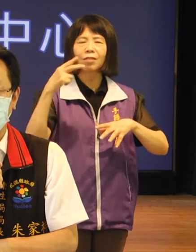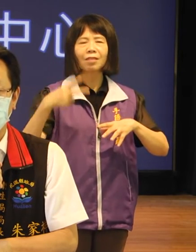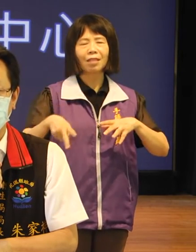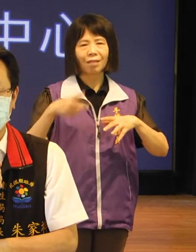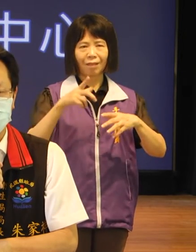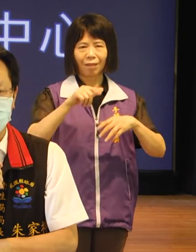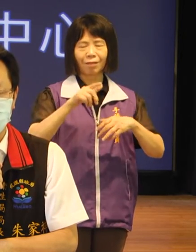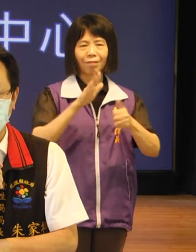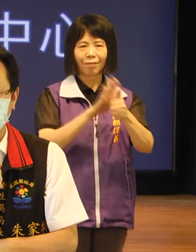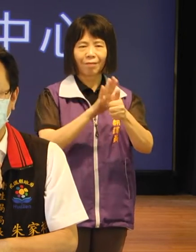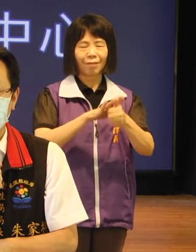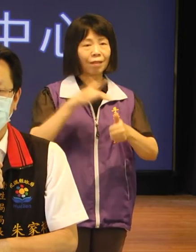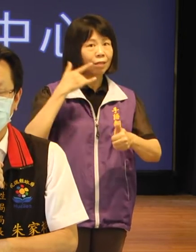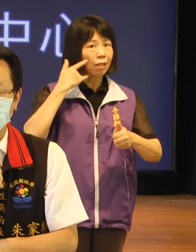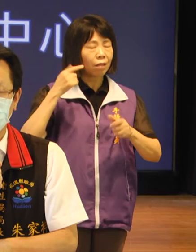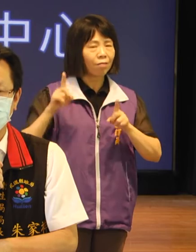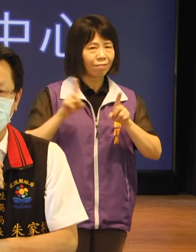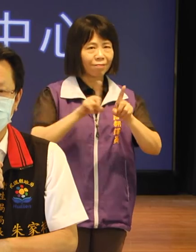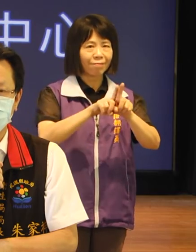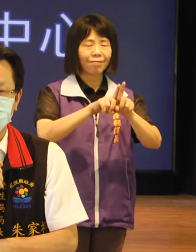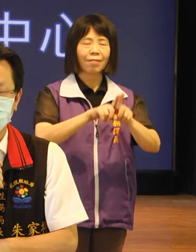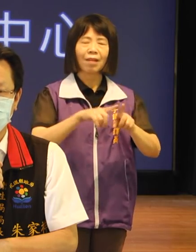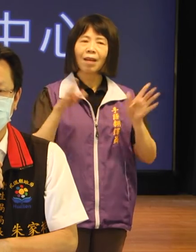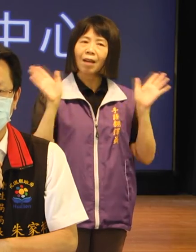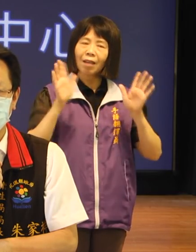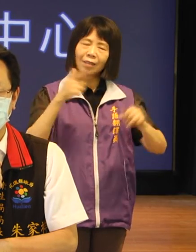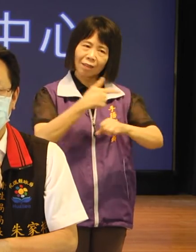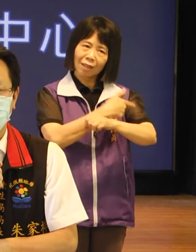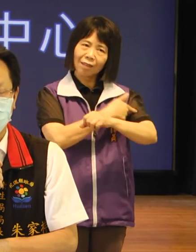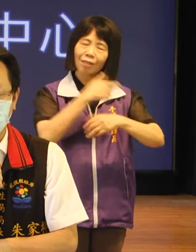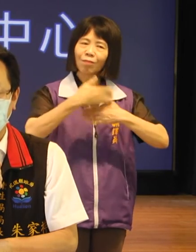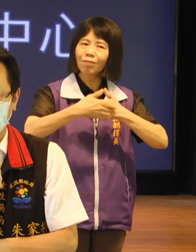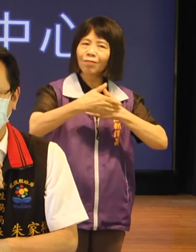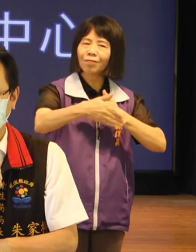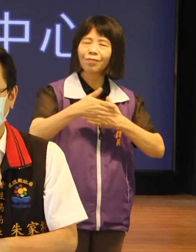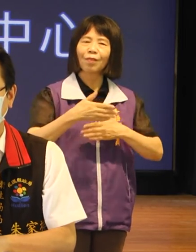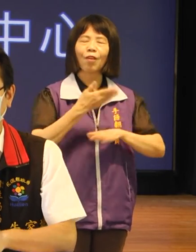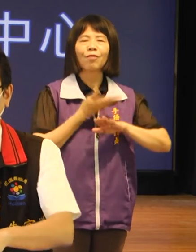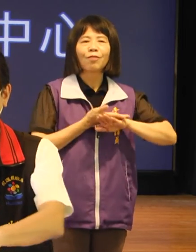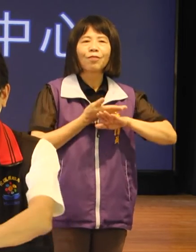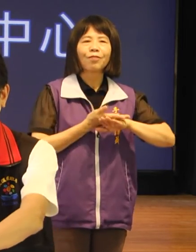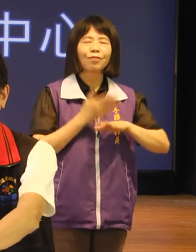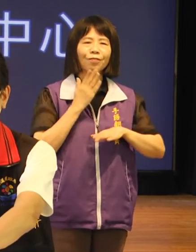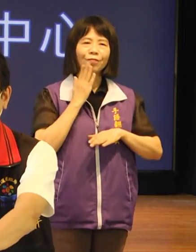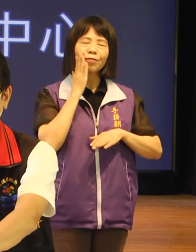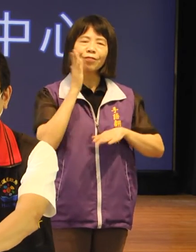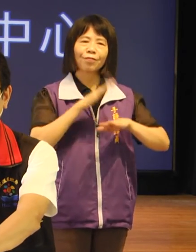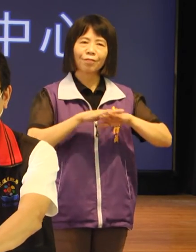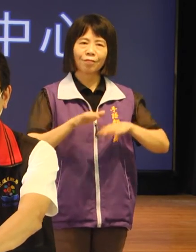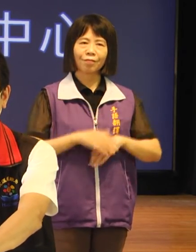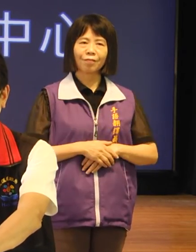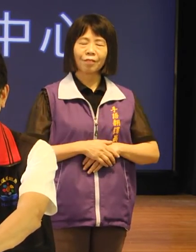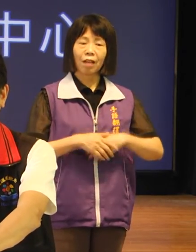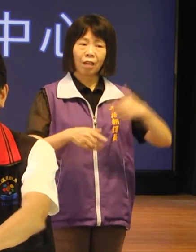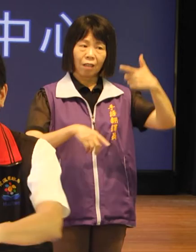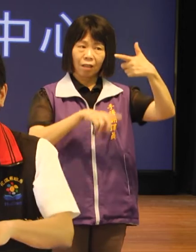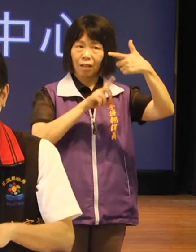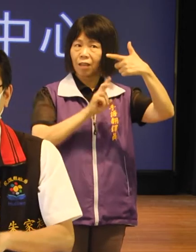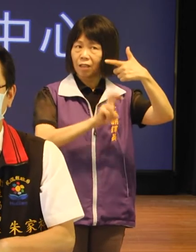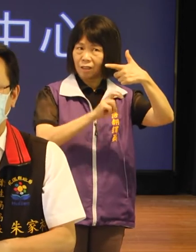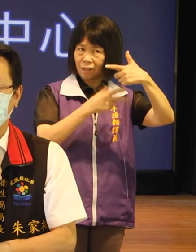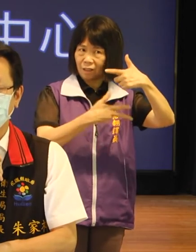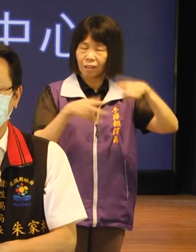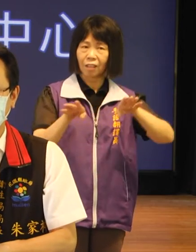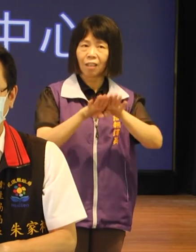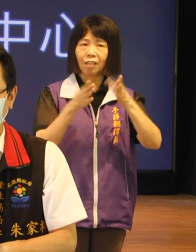助，那家长可以陪同，我想让我们的孩子在注射的过程中会更安心哈，那所以我们从6月27号开